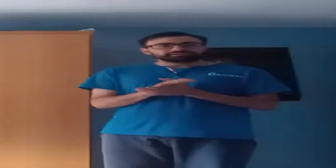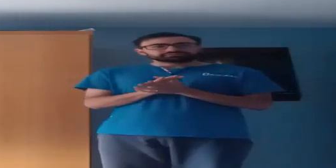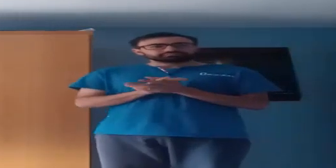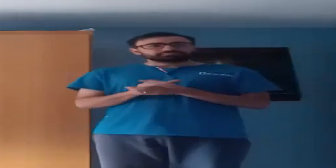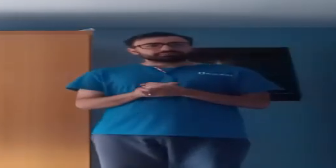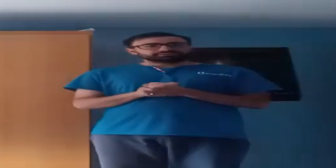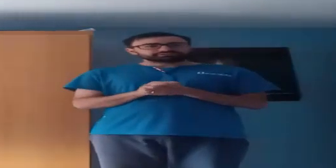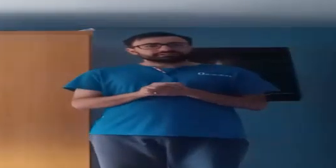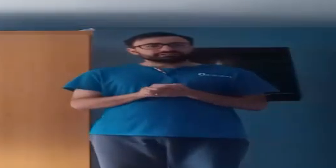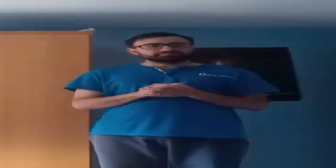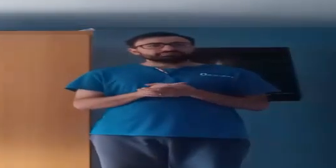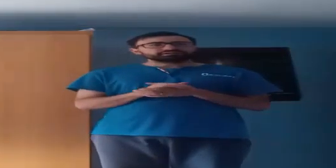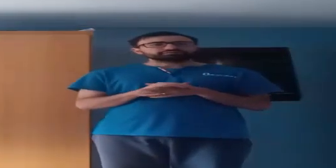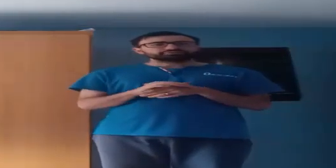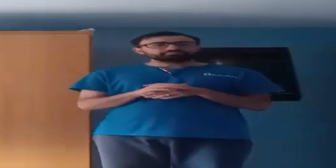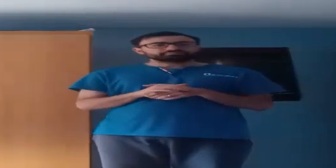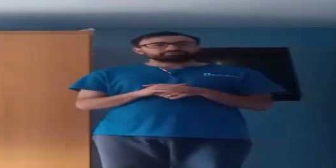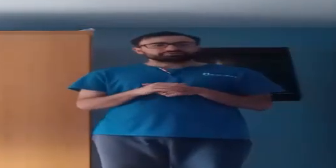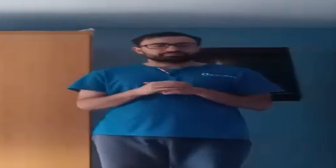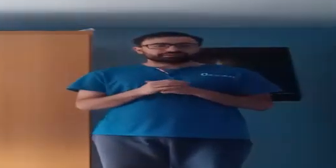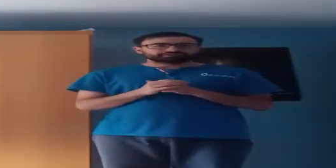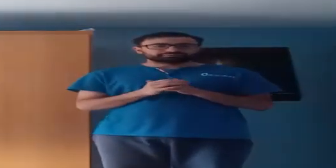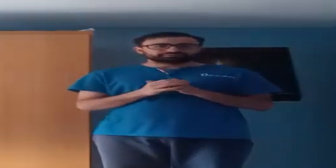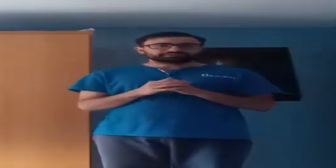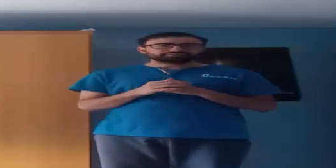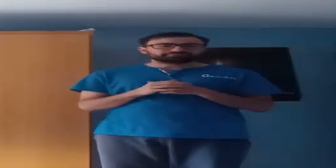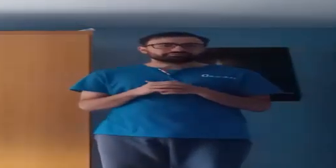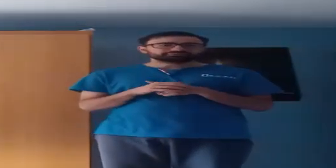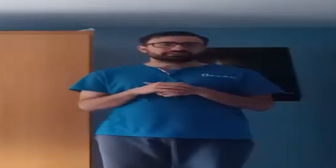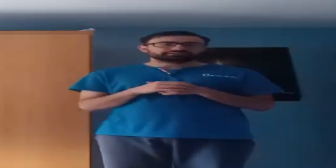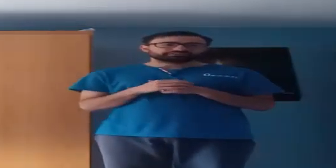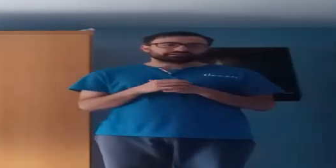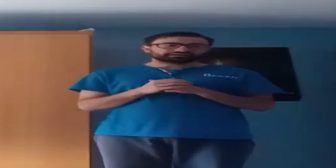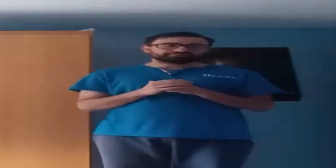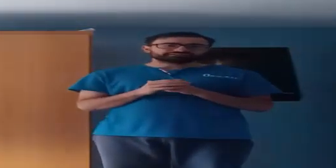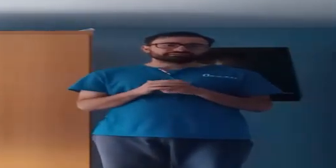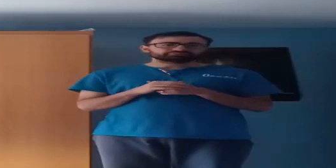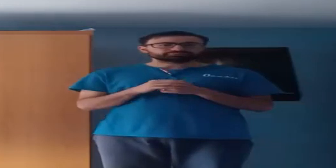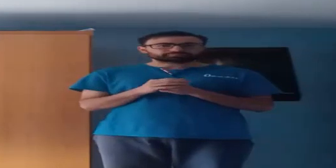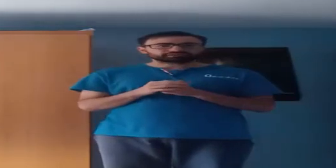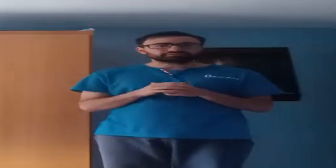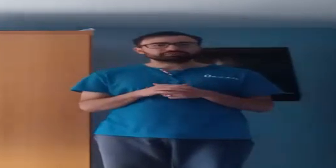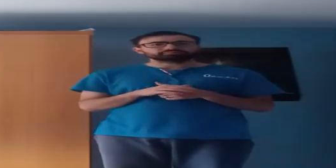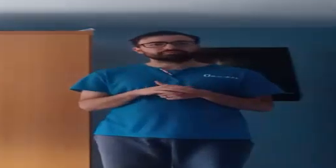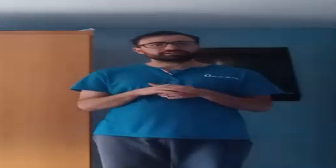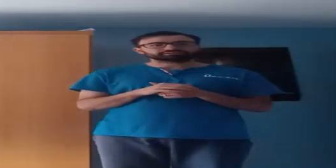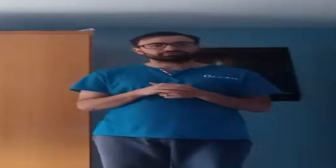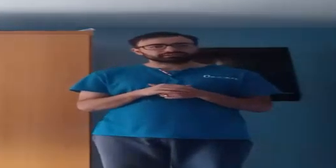Entonces, pues ella fue al Olimpo a decirle a Zeus que Hades, su hermano, devolviera a su